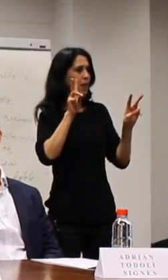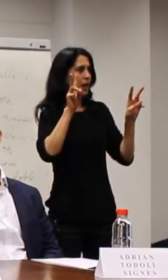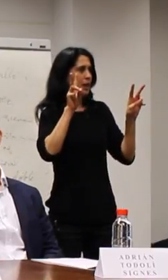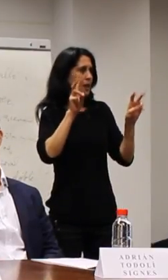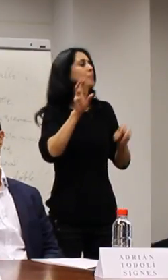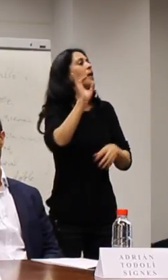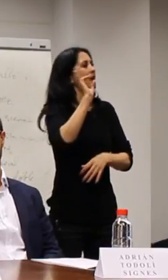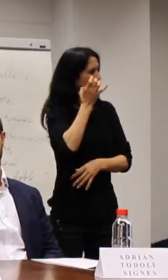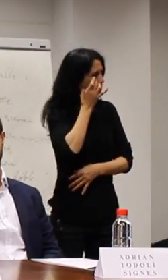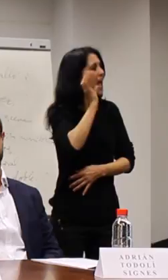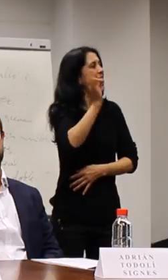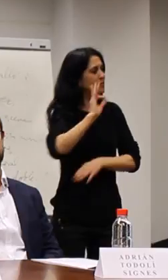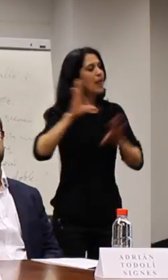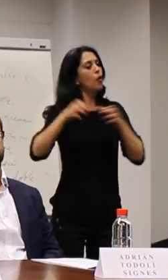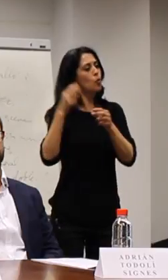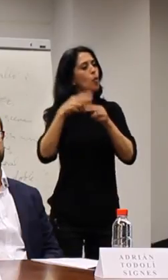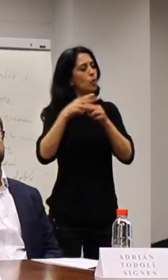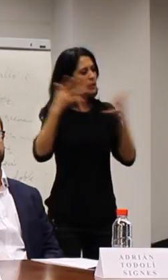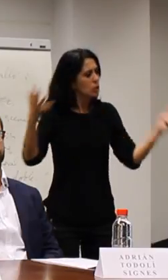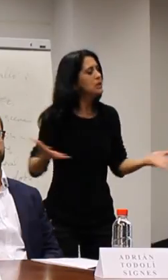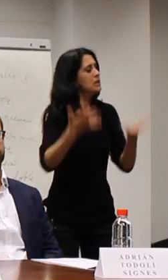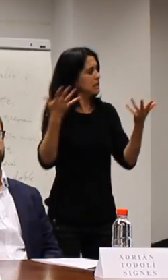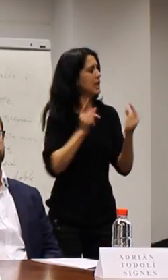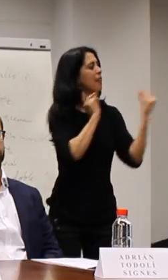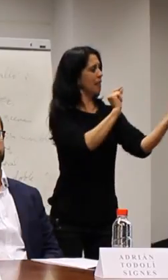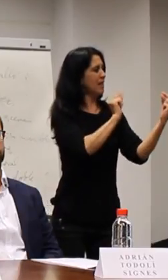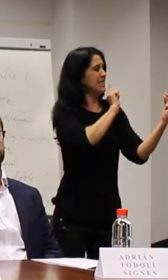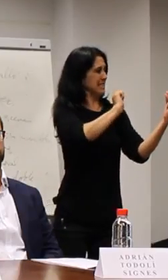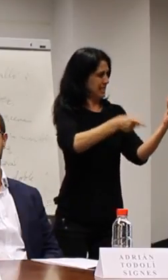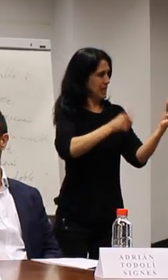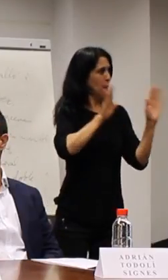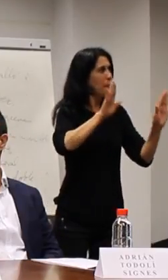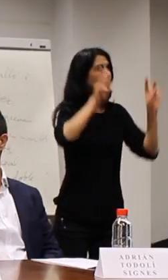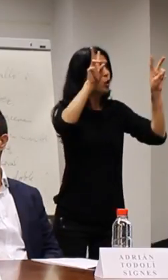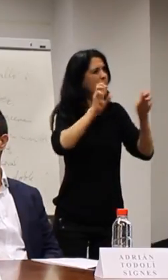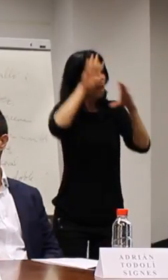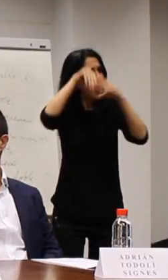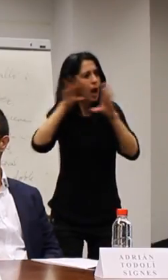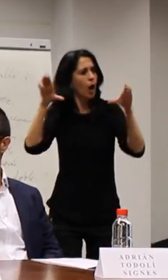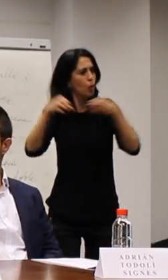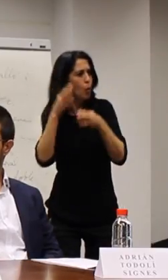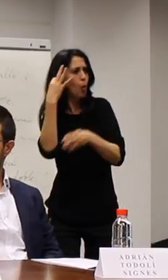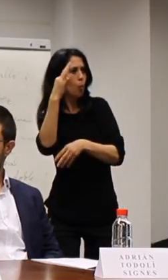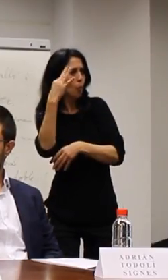afavorit per un partit polític, però que l'únic sentit, l'única